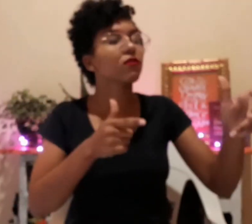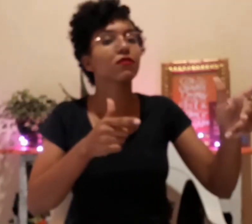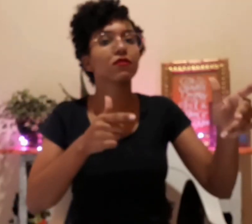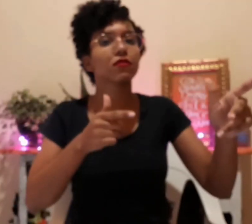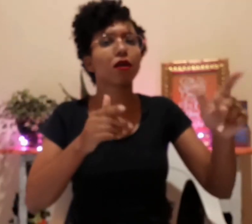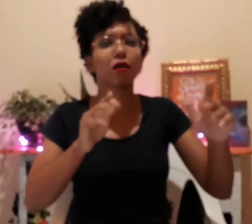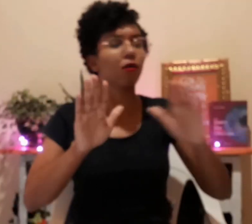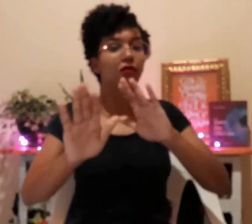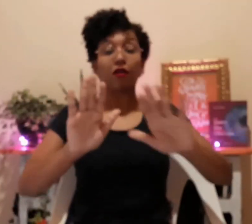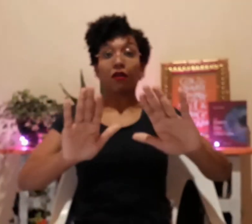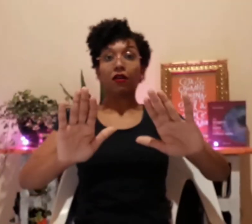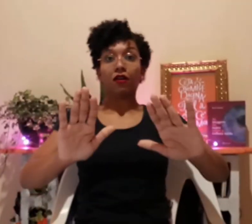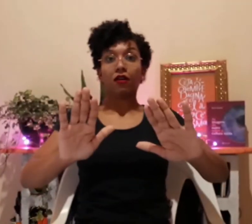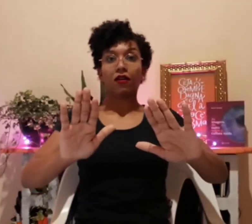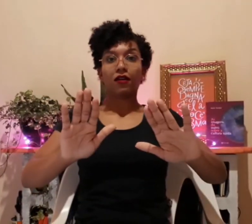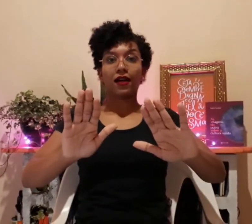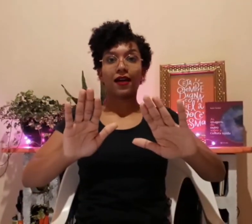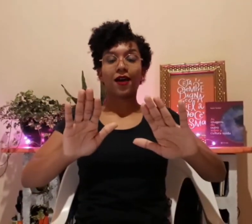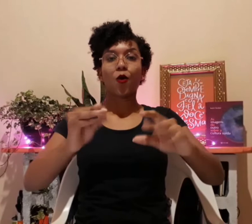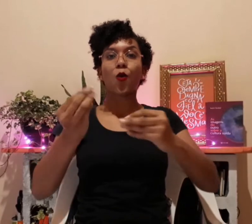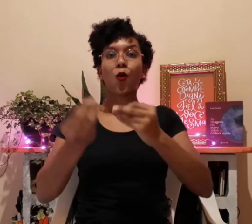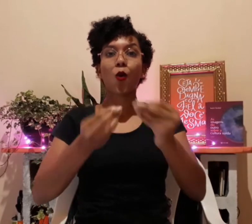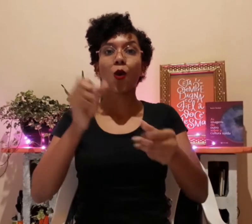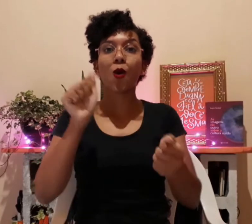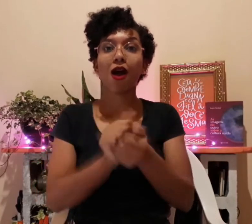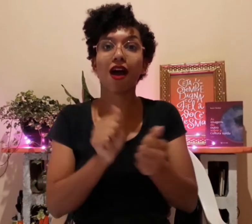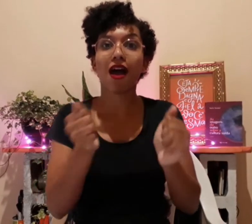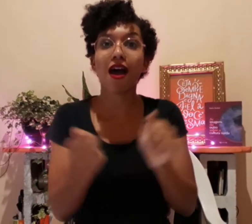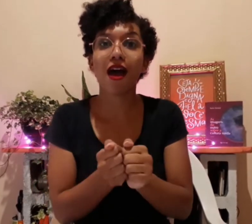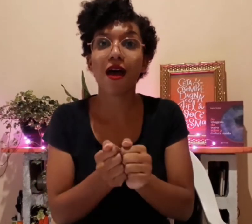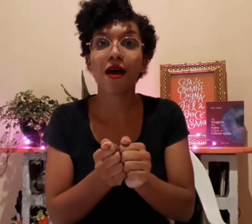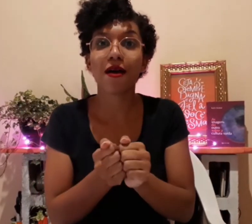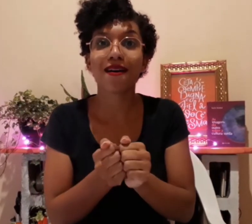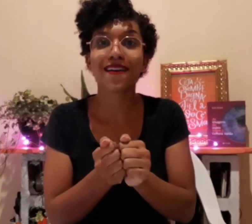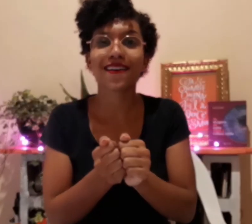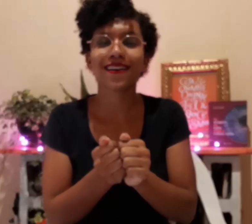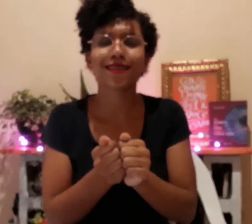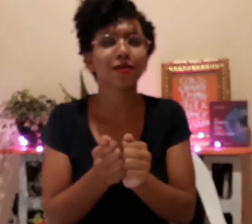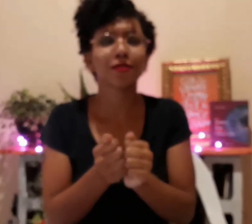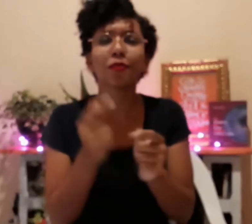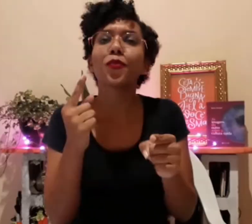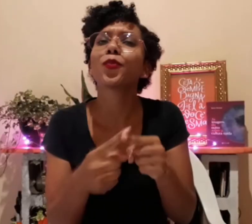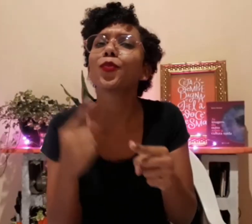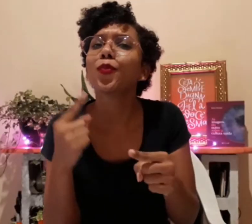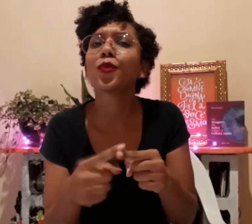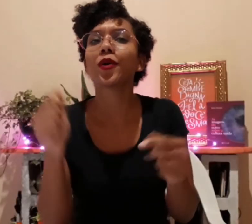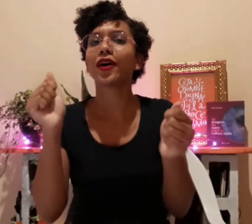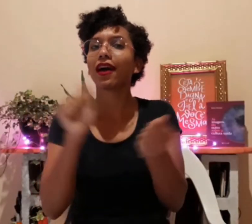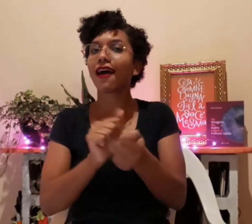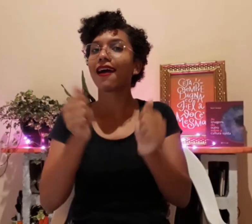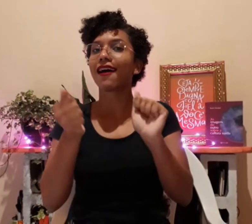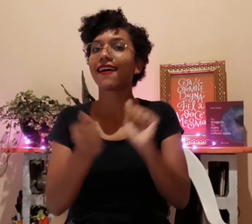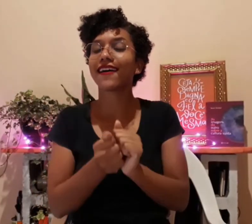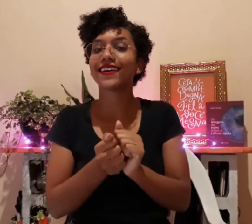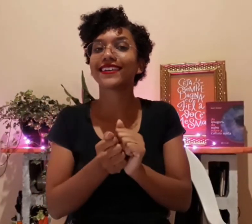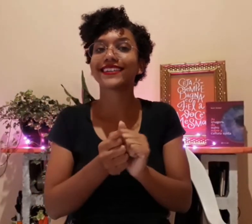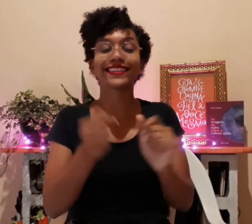E vai até lá. Mas peraí, onde entra a adaptação aqui? Por que a gente precisa adaptar?